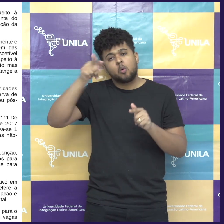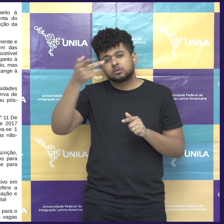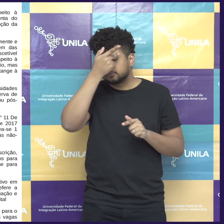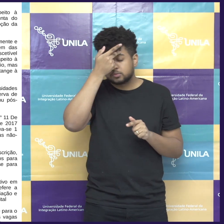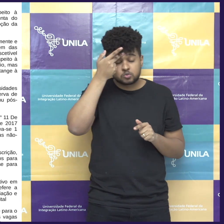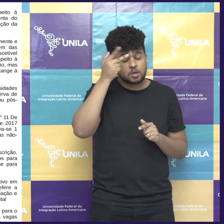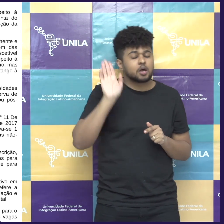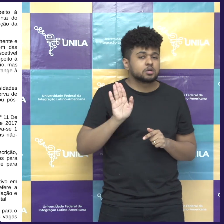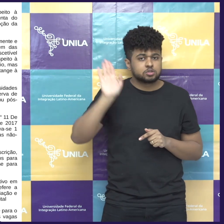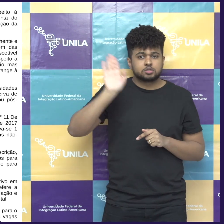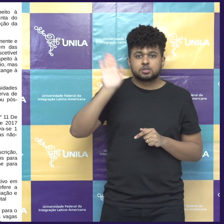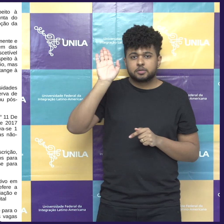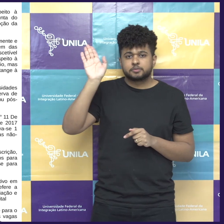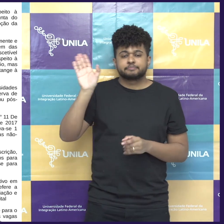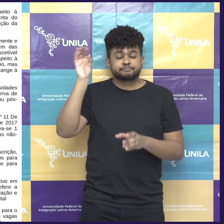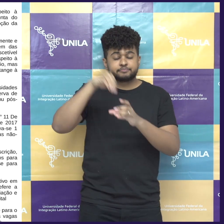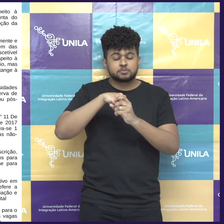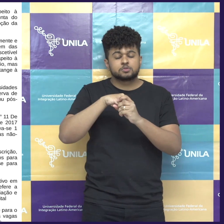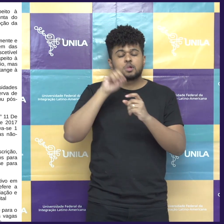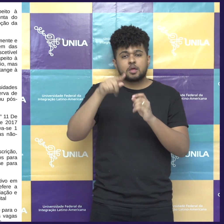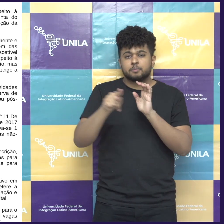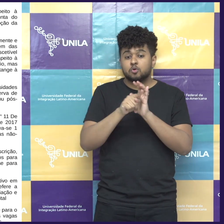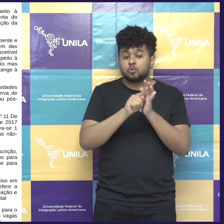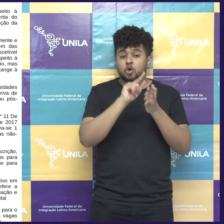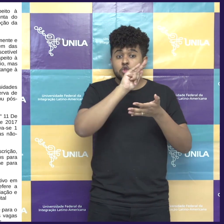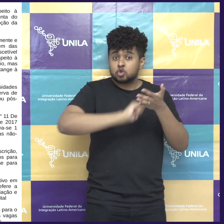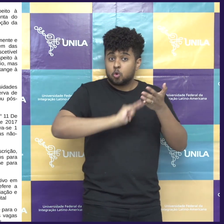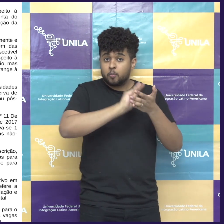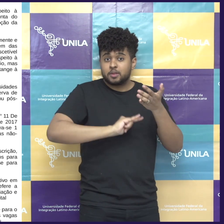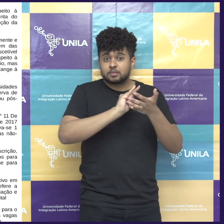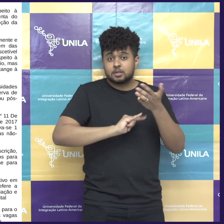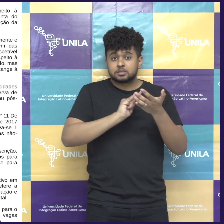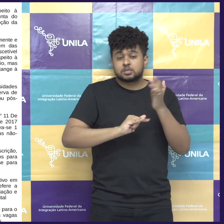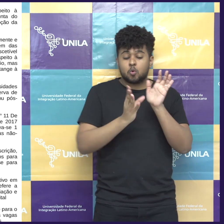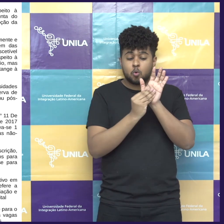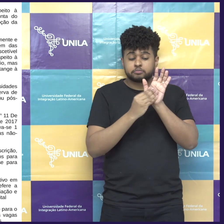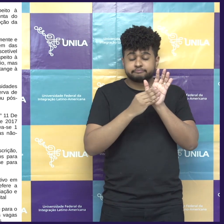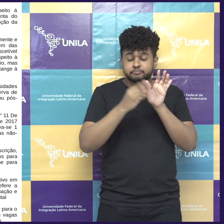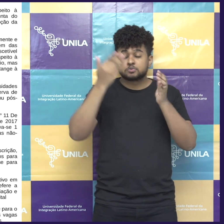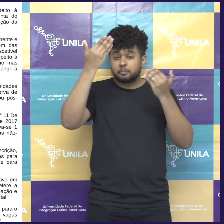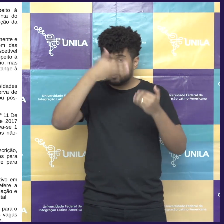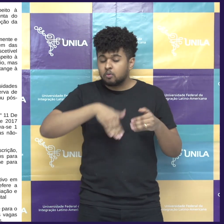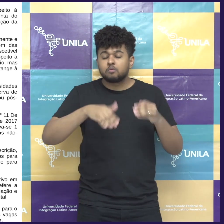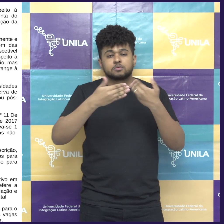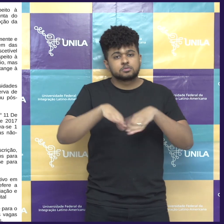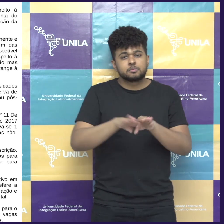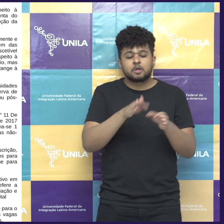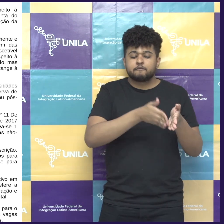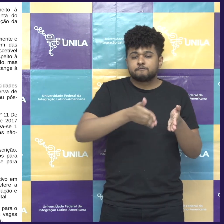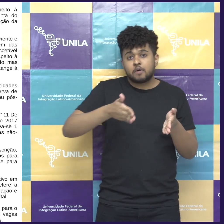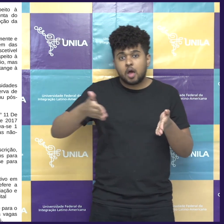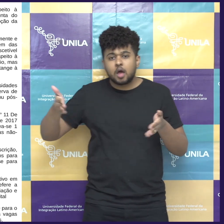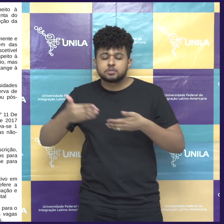demais candidatos, no que se refere à documentação, ao conteúdo das provas, às fases do processo